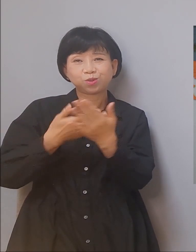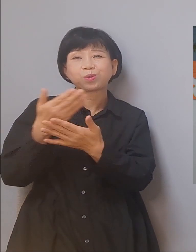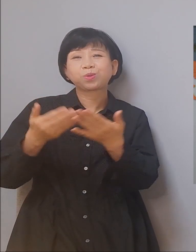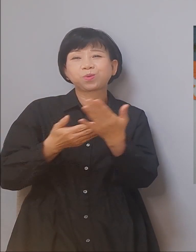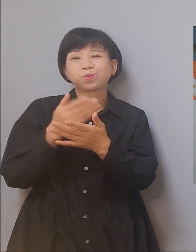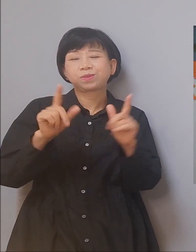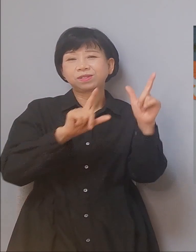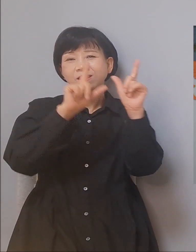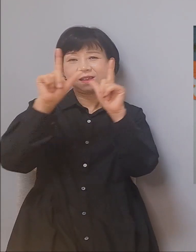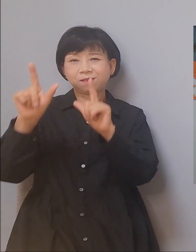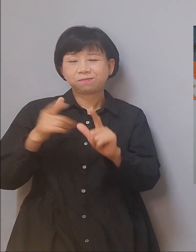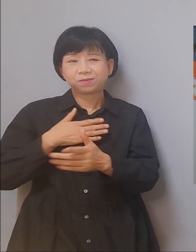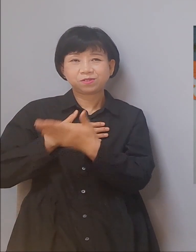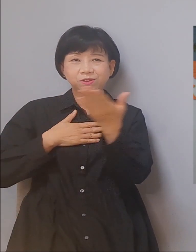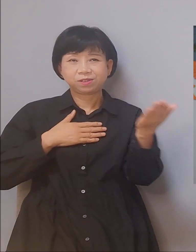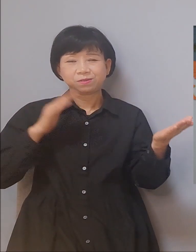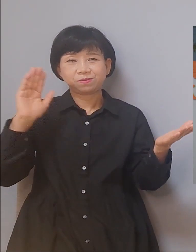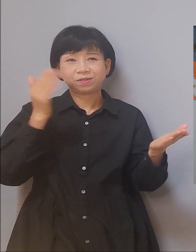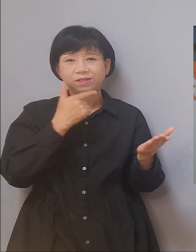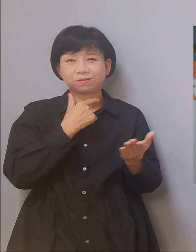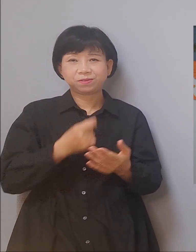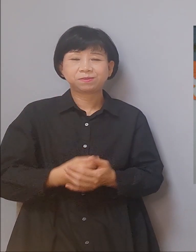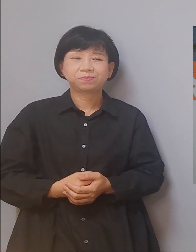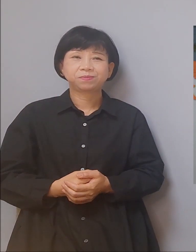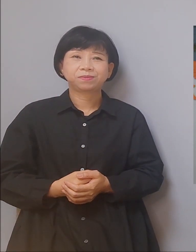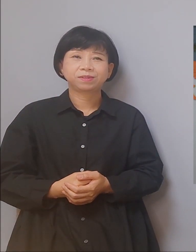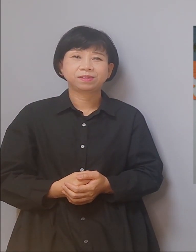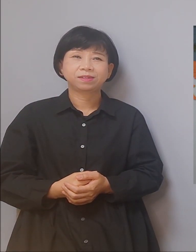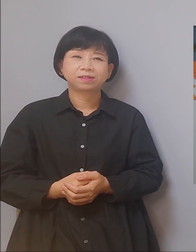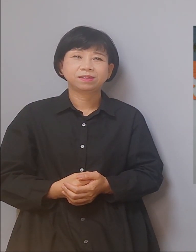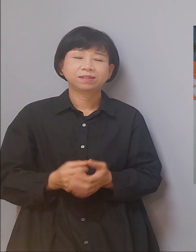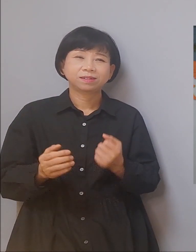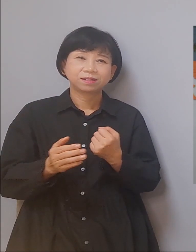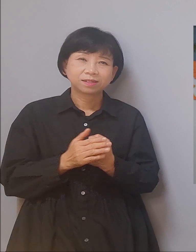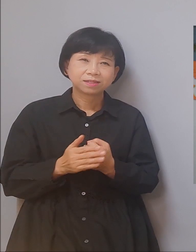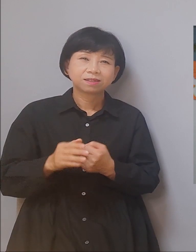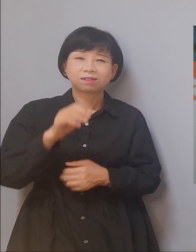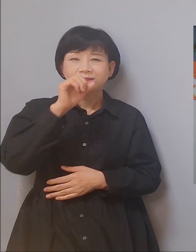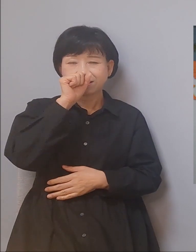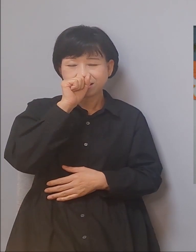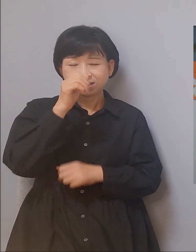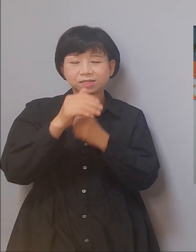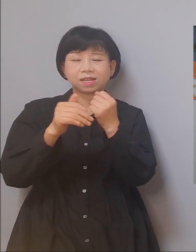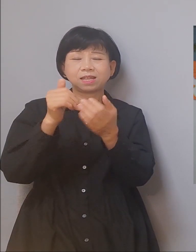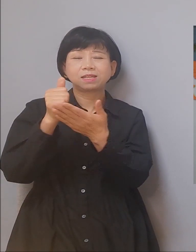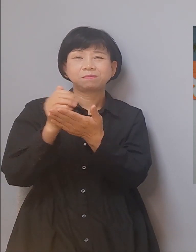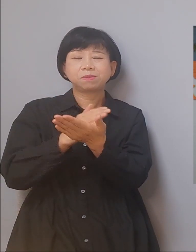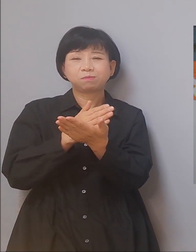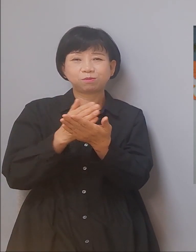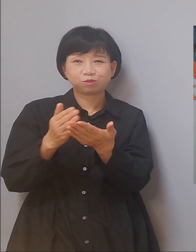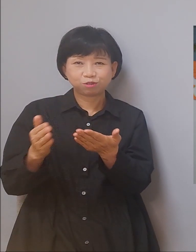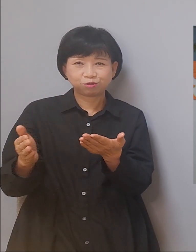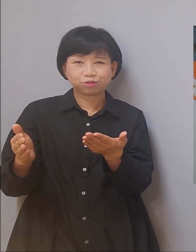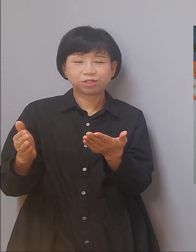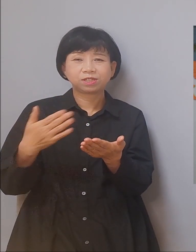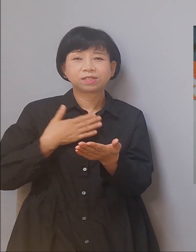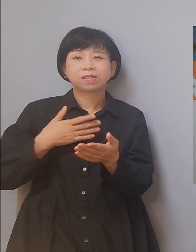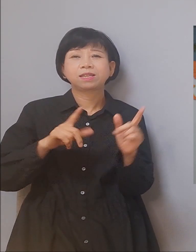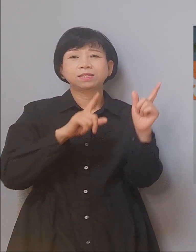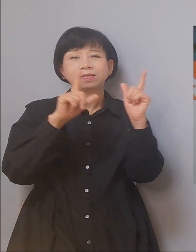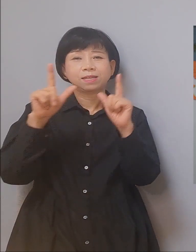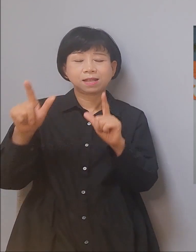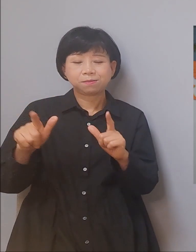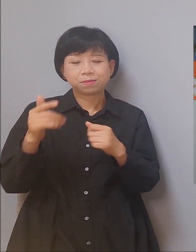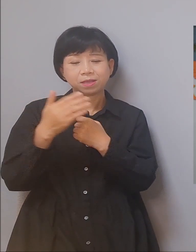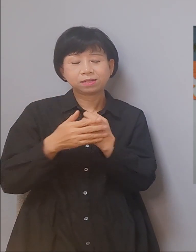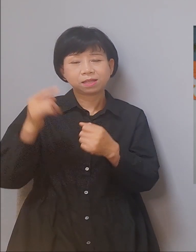삶을 살아가시는 저와 여러분이 되기를 바랍니다. 그래서 선하신 하나님께서 베푸신 나의 삶 가운데